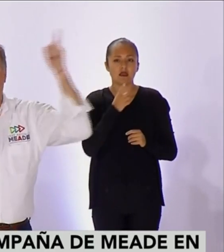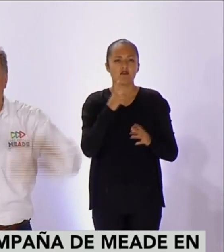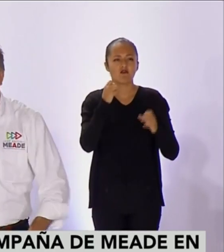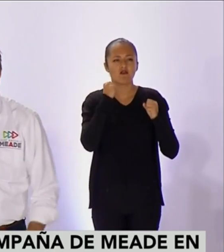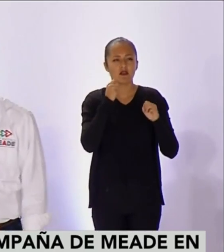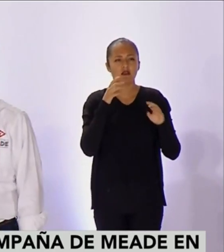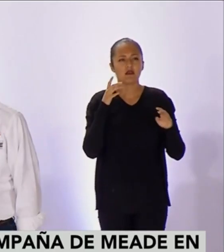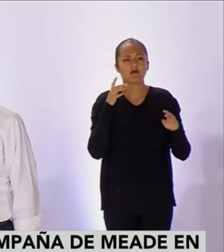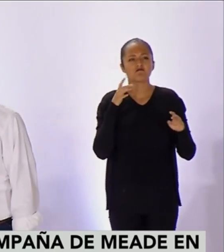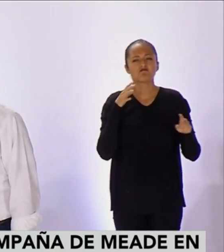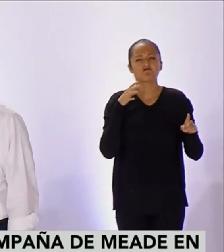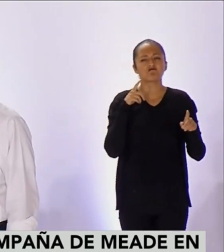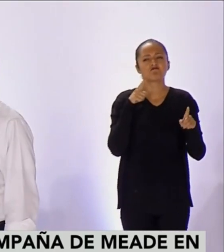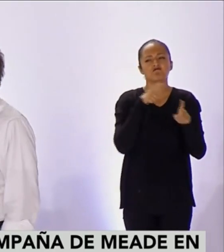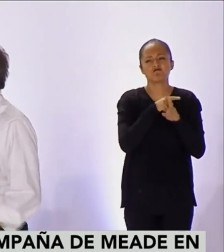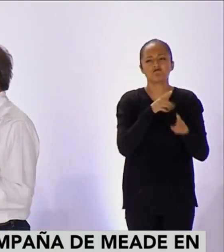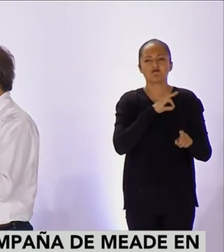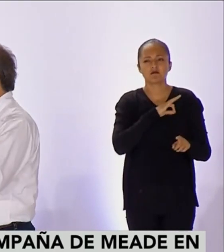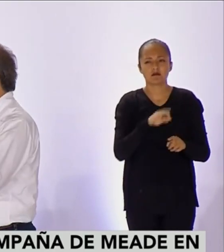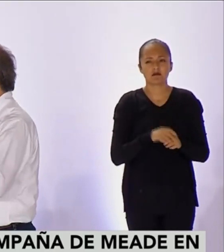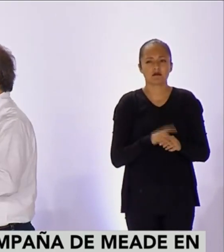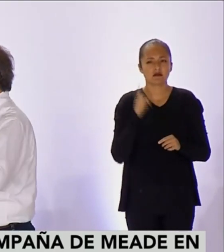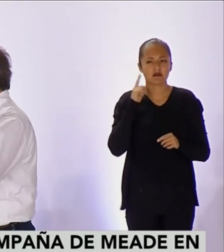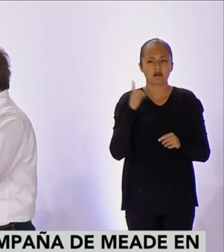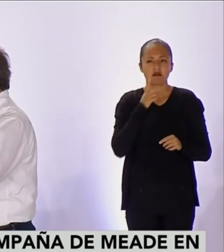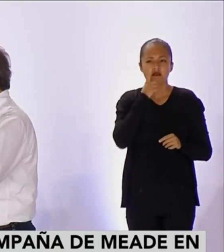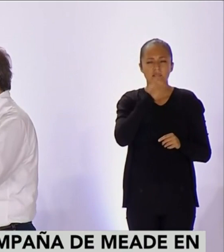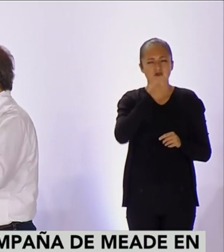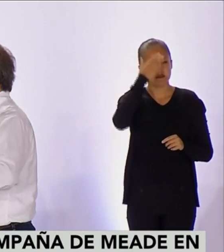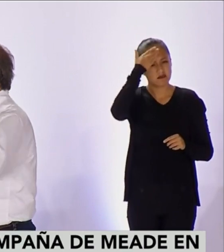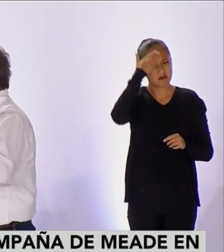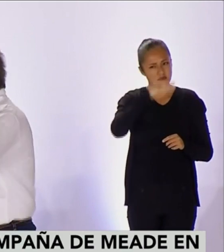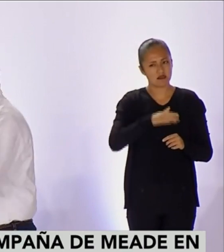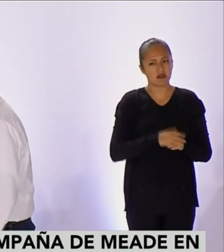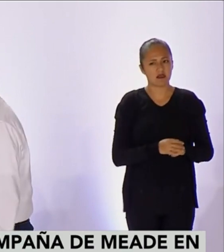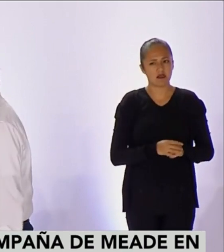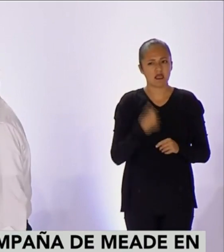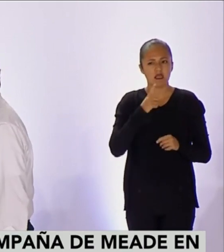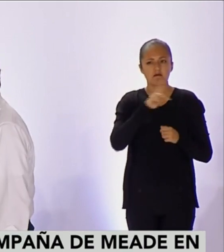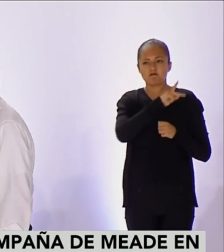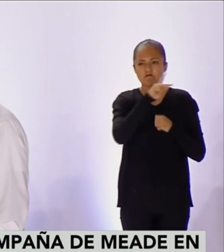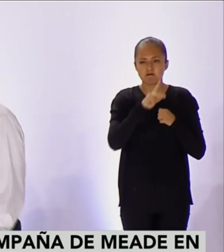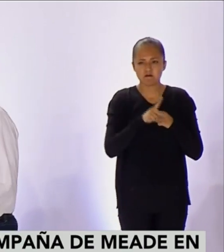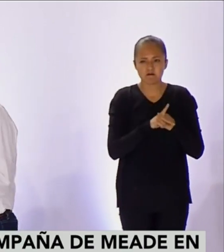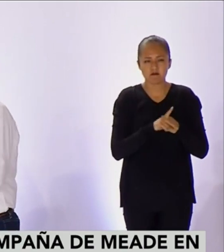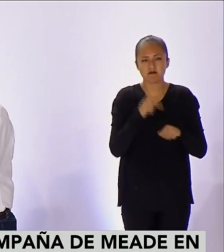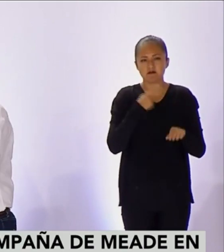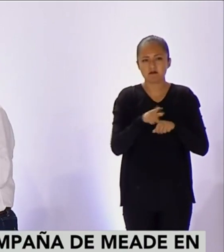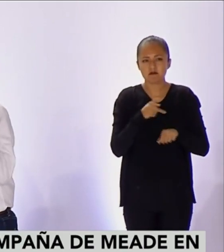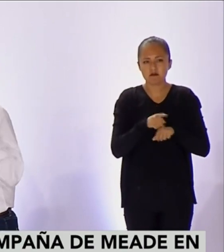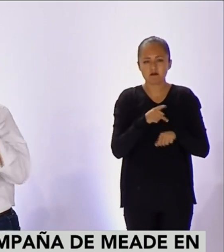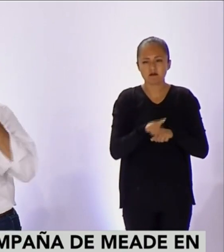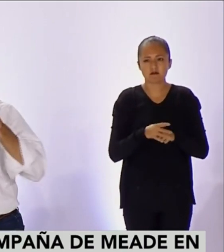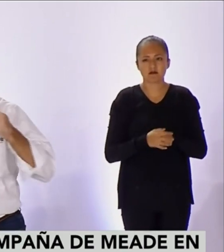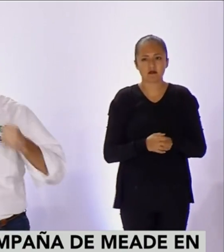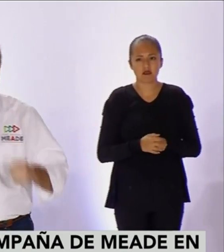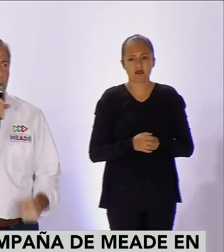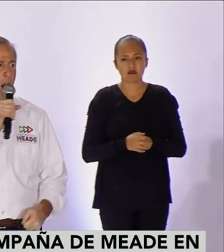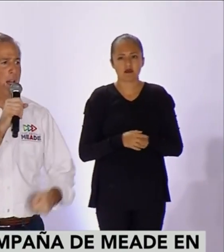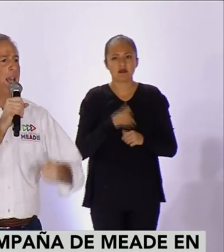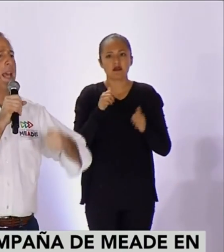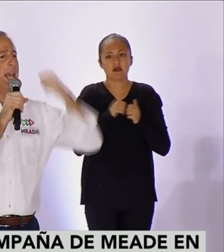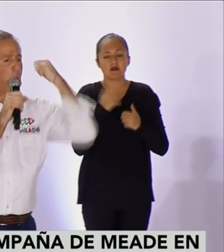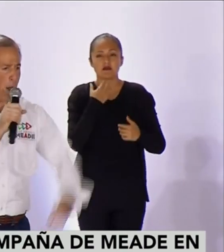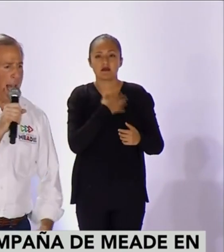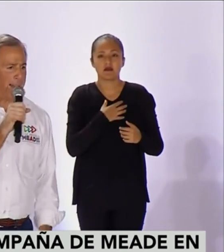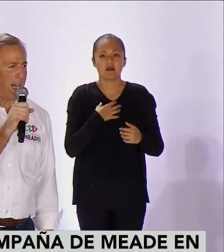eran infranqueables. Y Zaragoza sabía que la patria estaba en riesgo. Y con esa